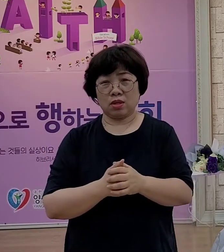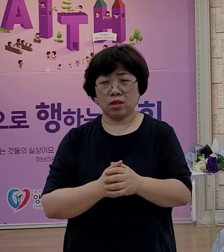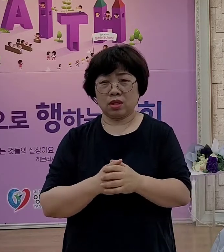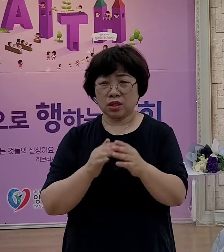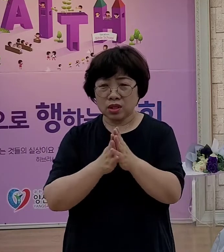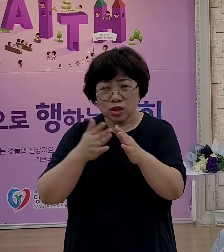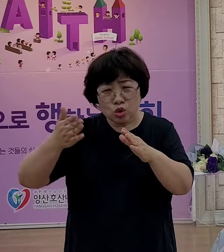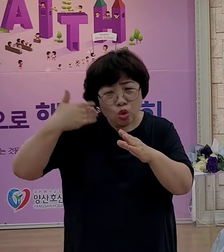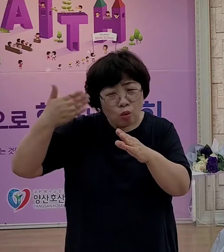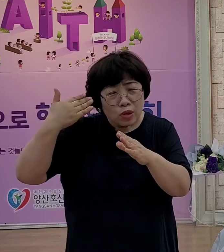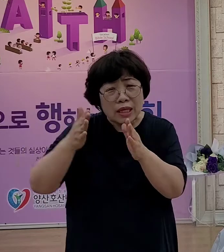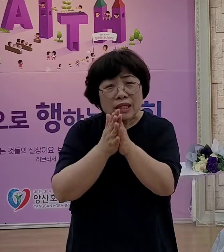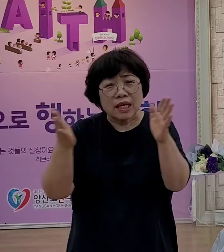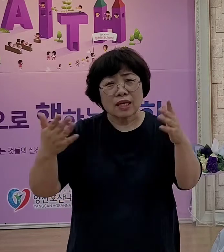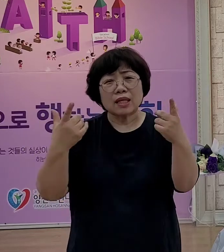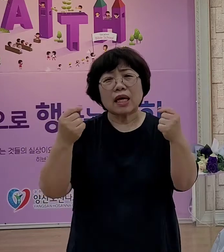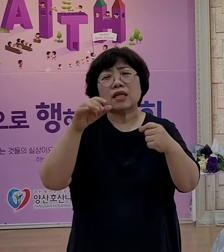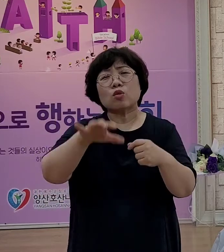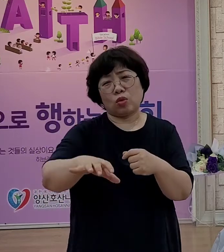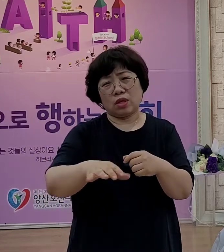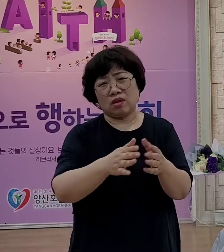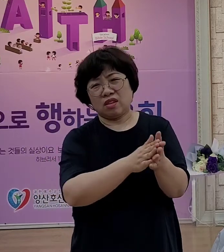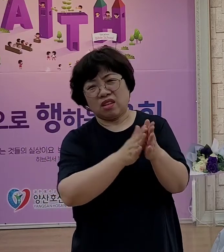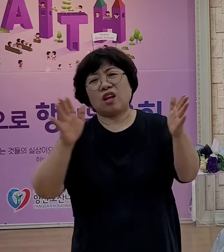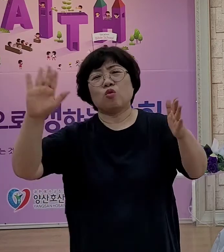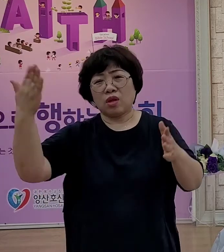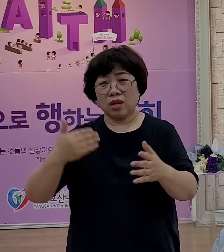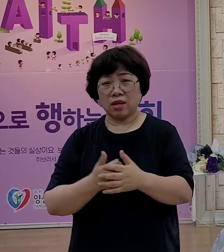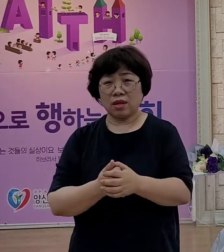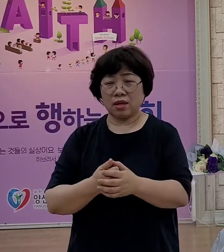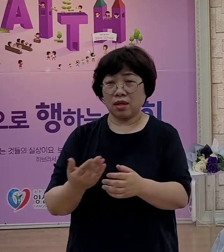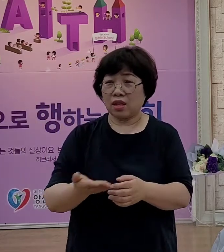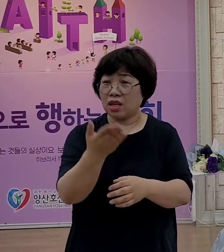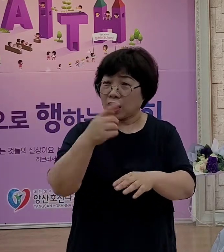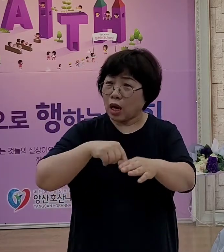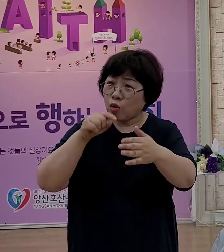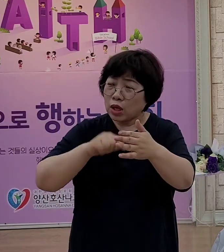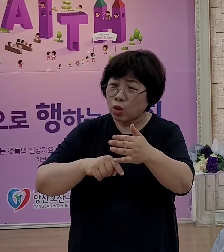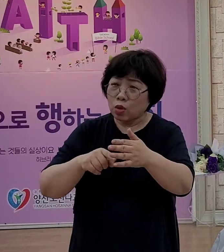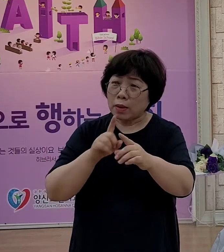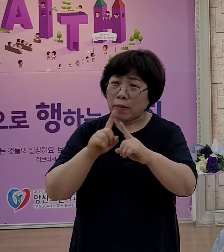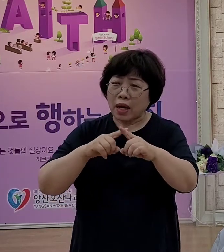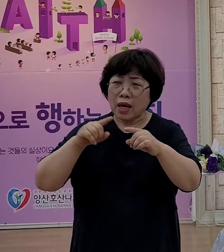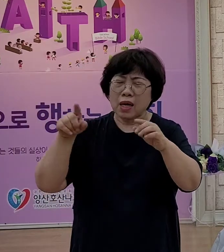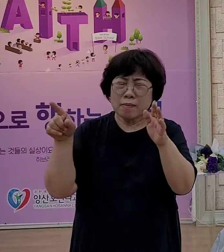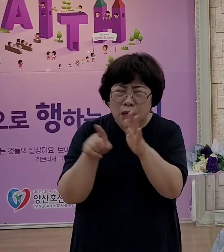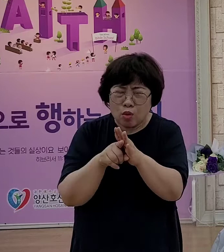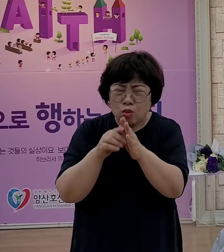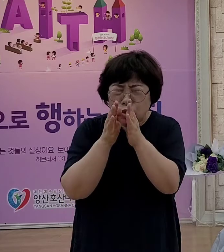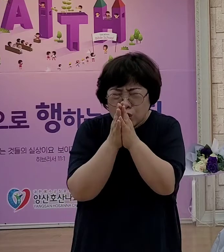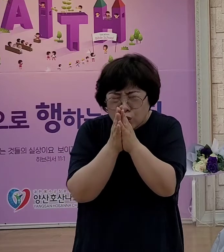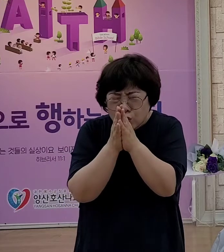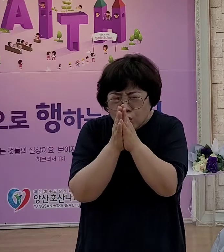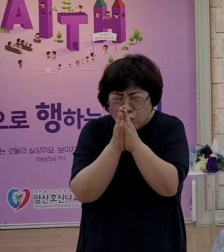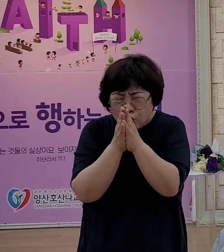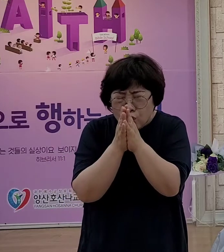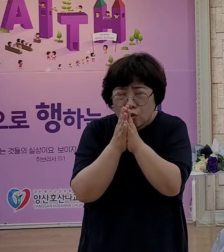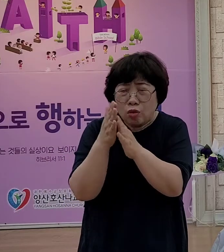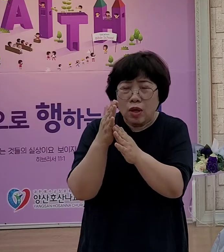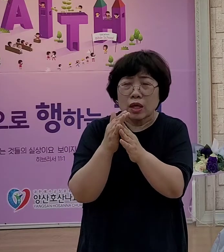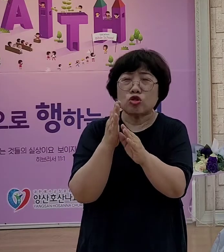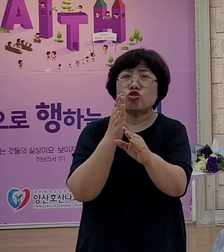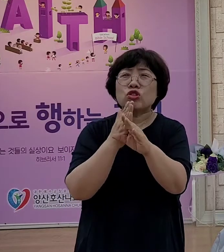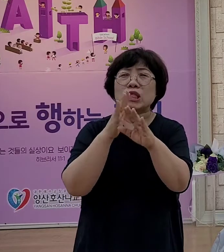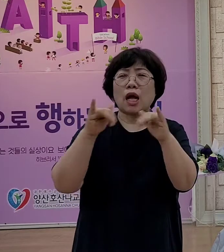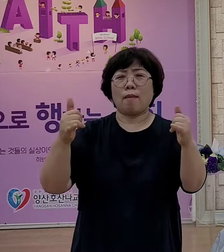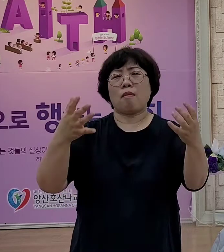여러분 이 안에도 계신지 모르겠습니다. 그 말을 믿고 기도하는 사람들도 지금 한국 사회에